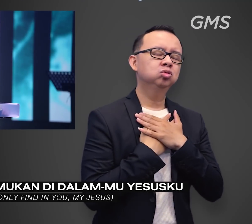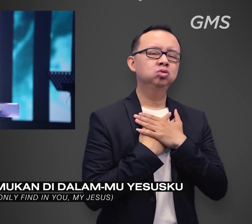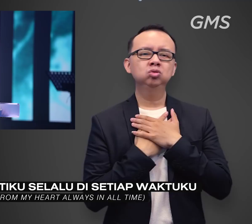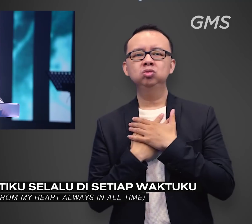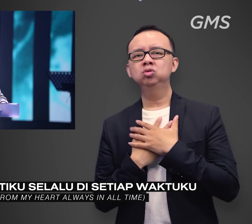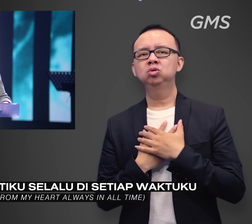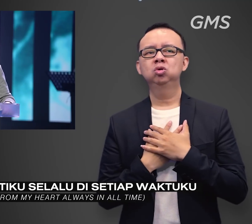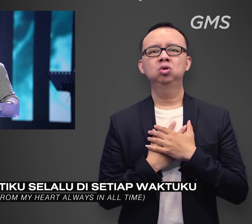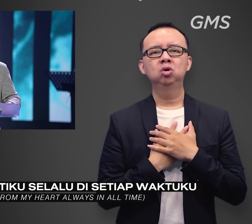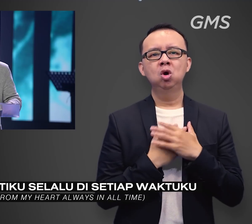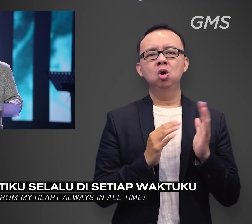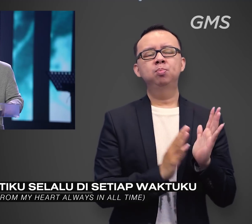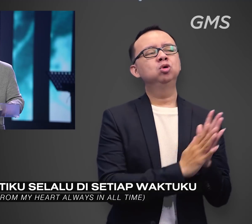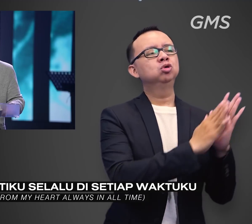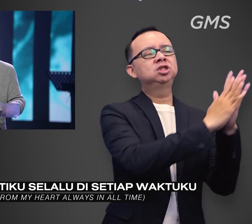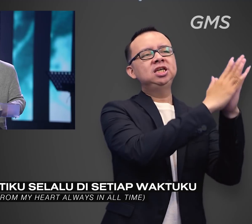Katakan ini,